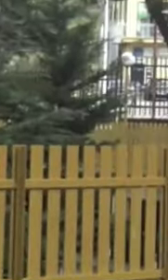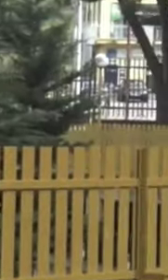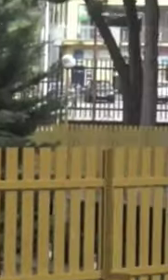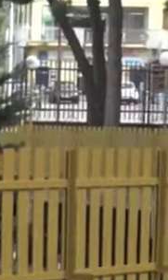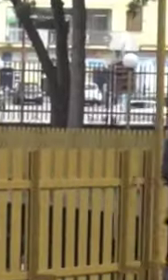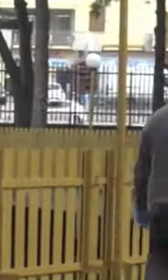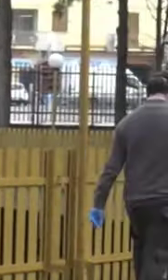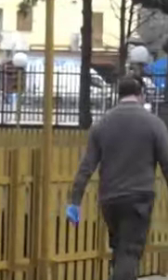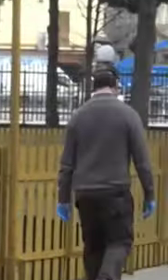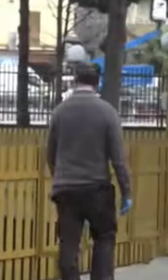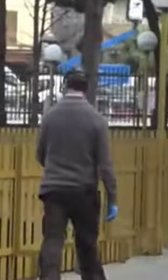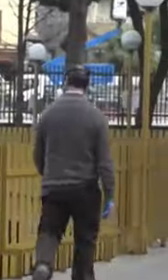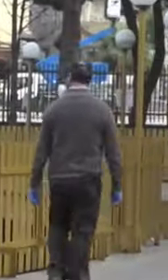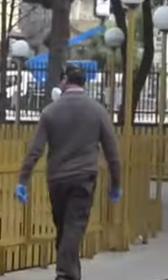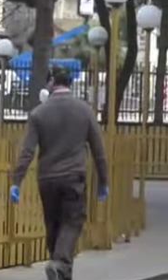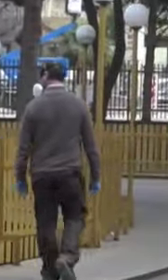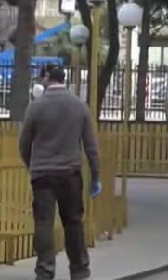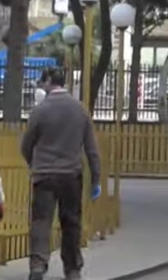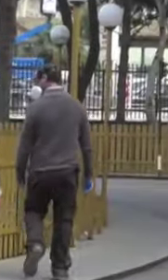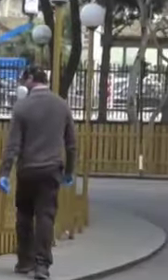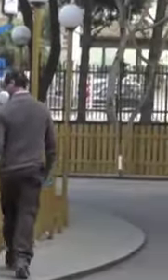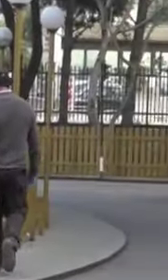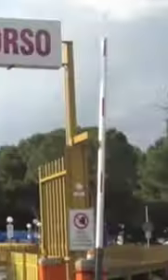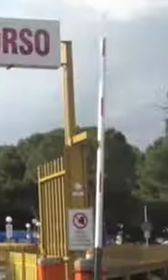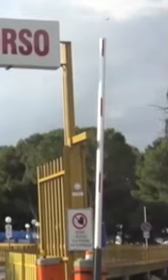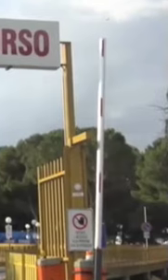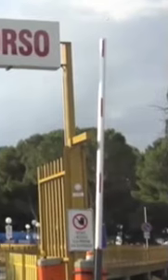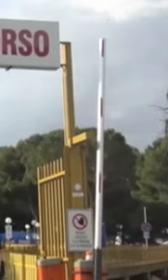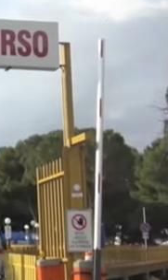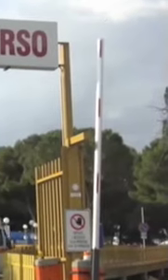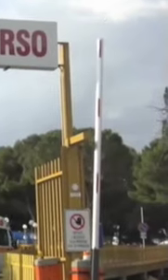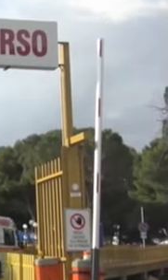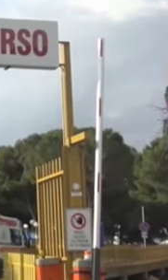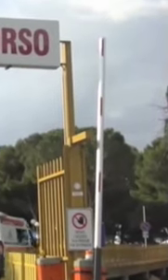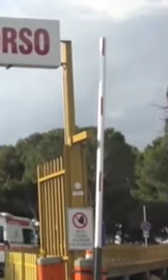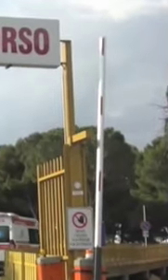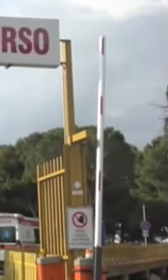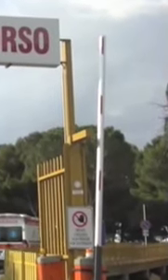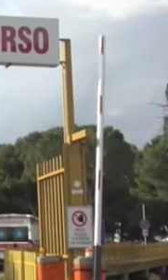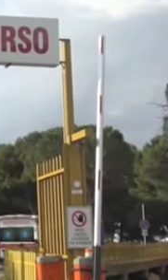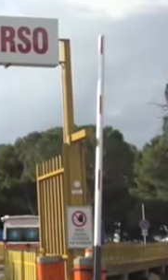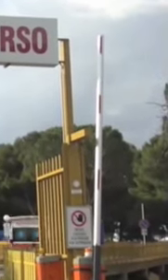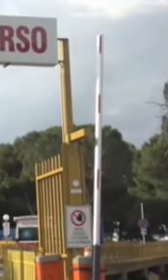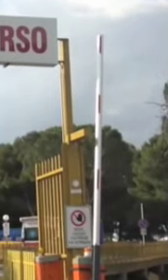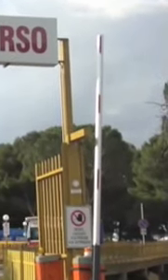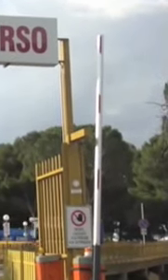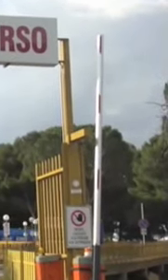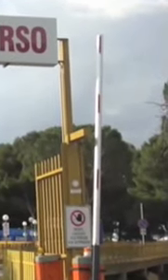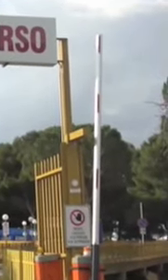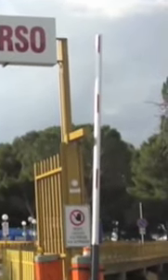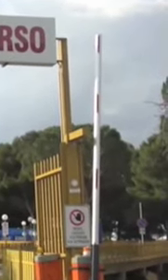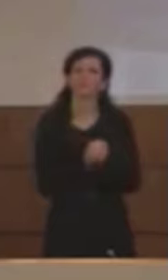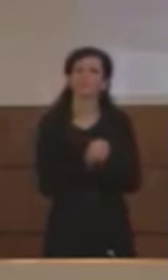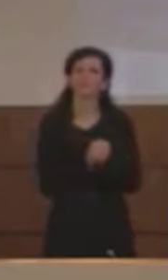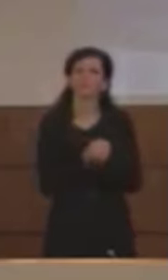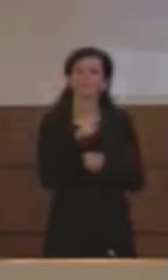65%, resta in isolamento domiciliare senza sintomi o con sintomi lievi. Il numero dei